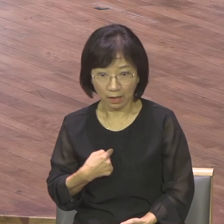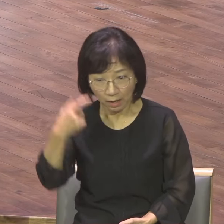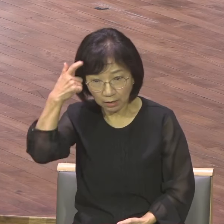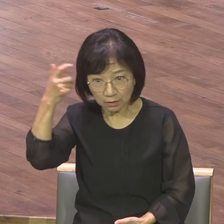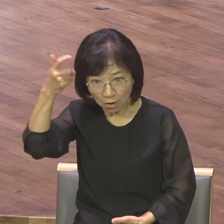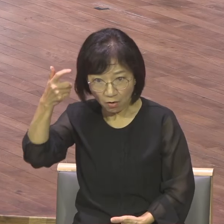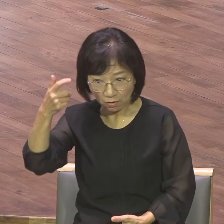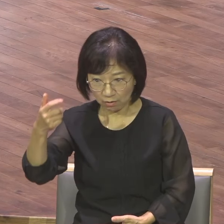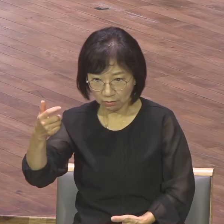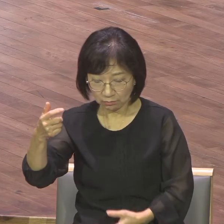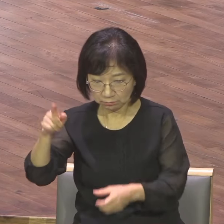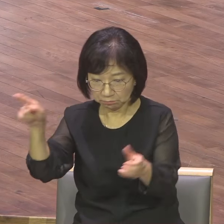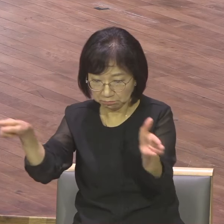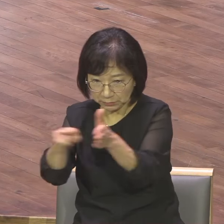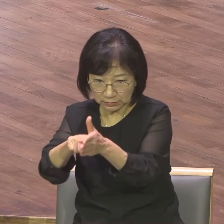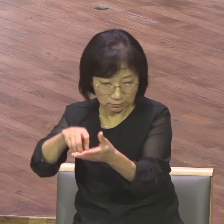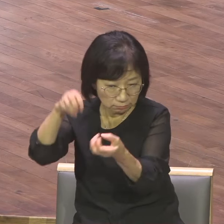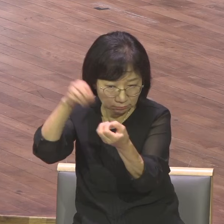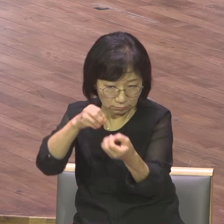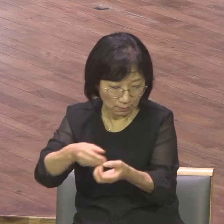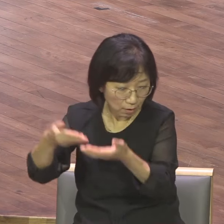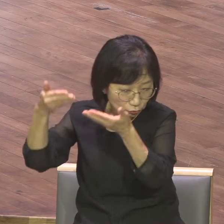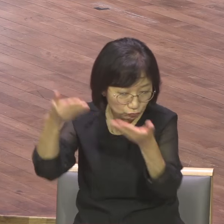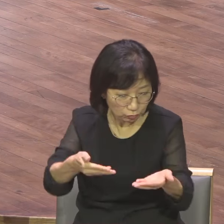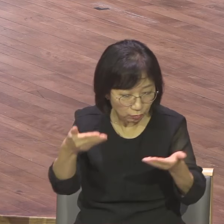결정 잘하세요.